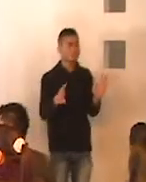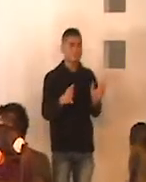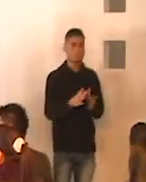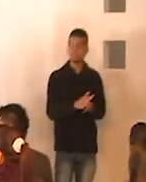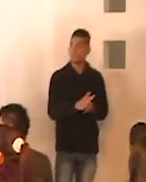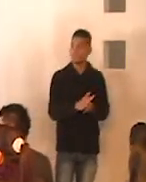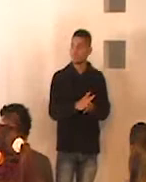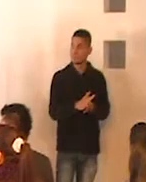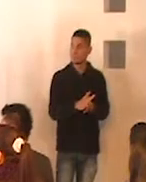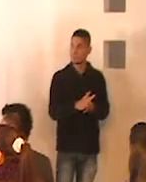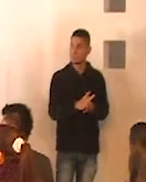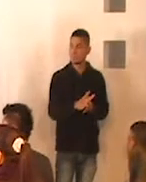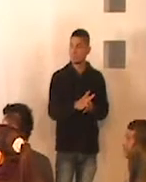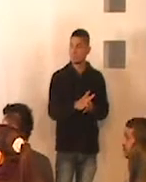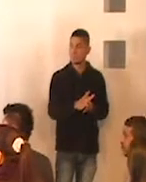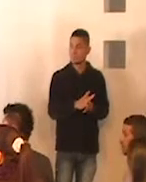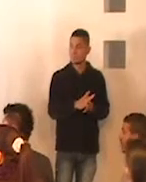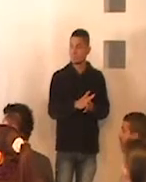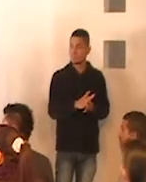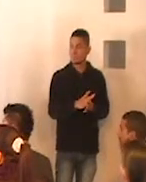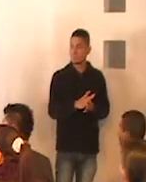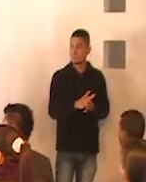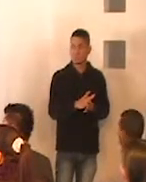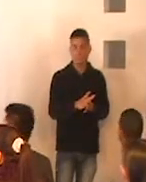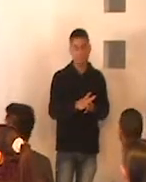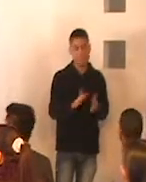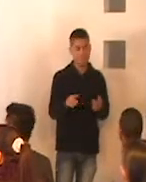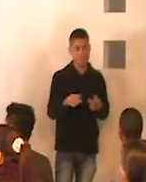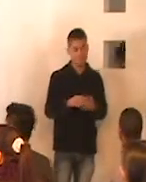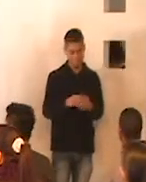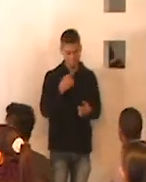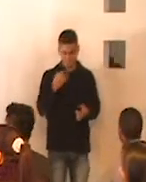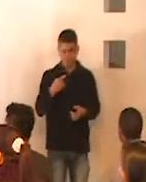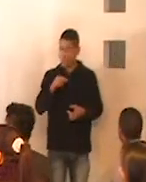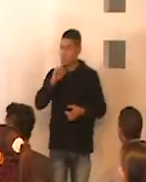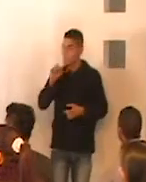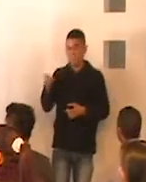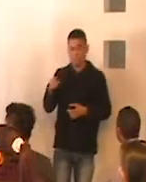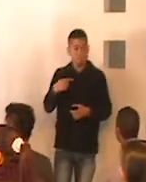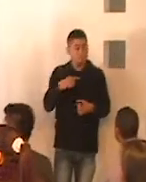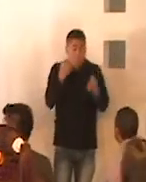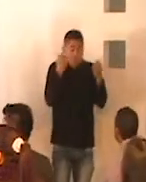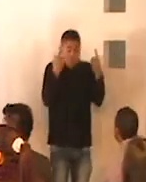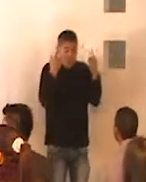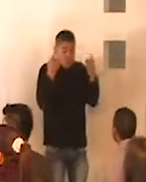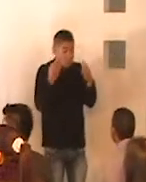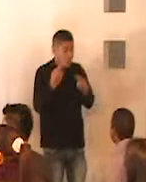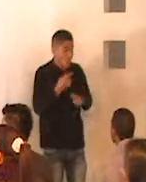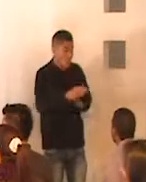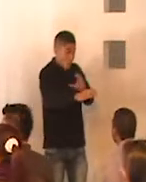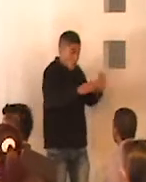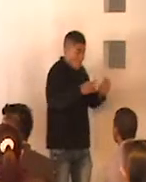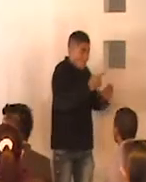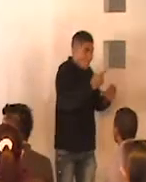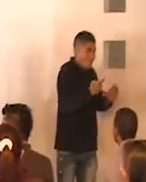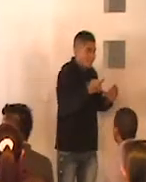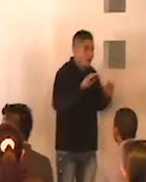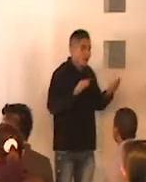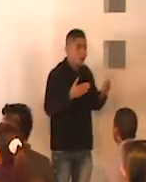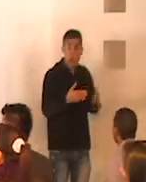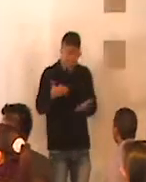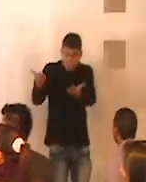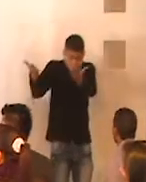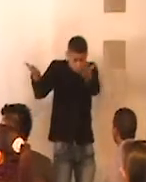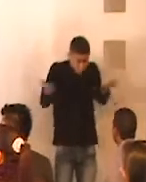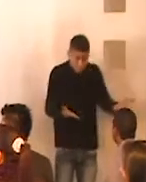entiendo, si no hay comunicación, ¿cómo le llegan a los chicos? Exactamente. Este ¿cómo se tienen a unas personas con capacidades